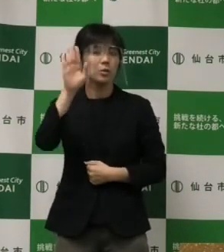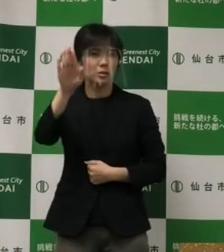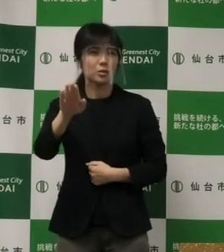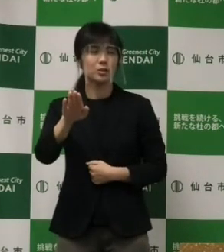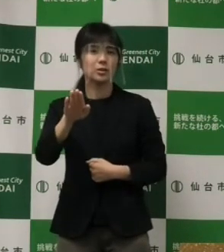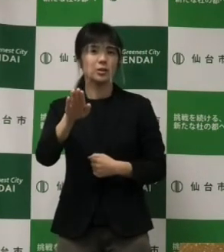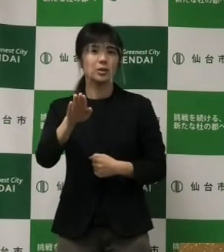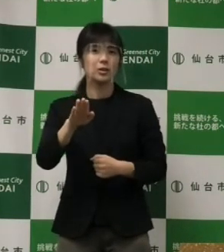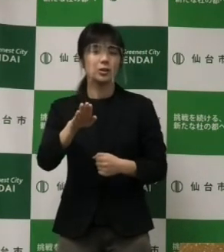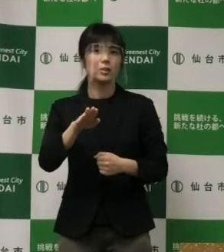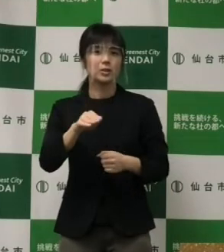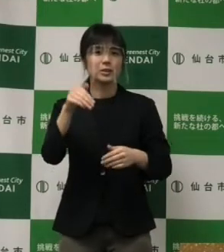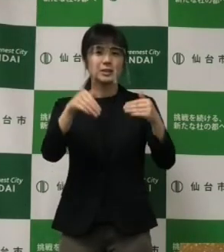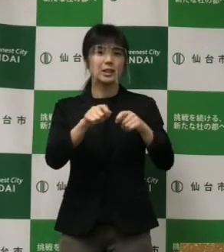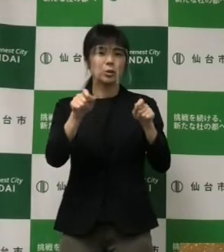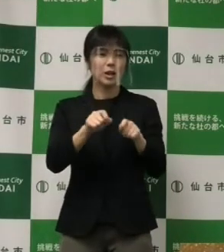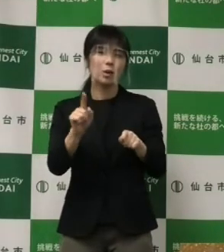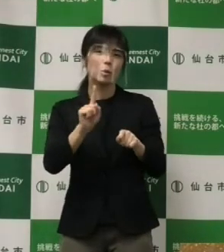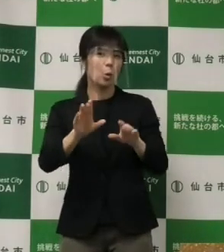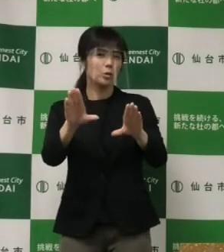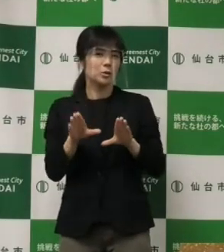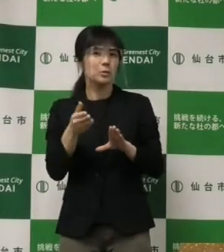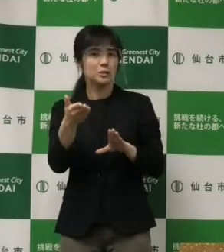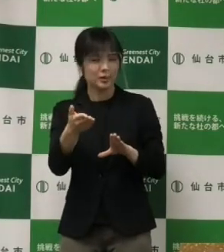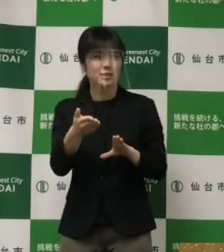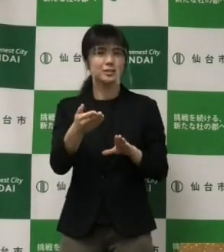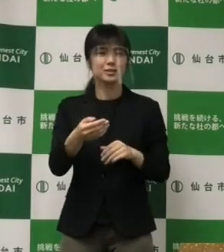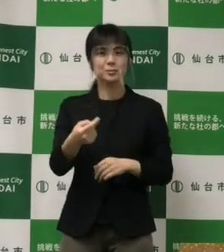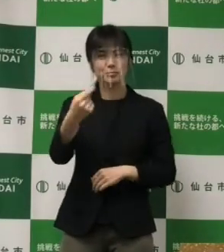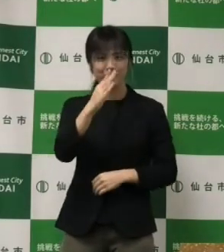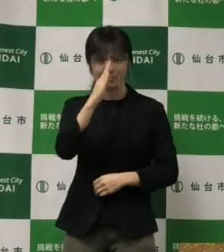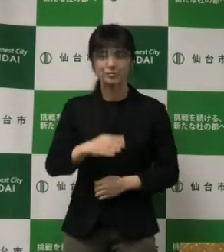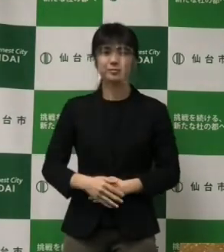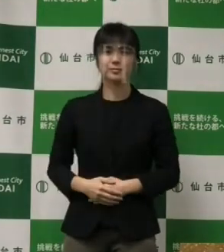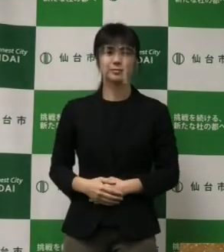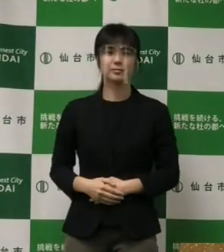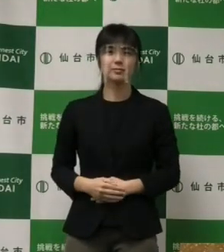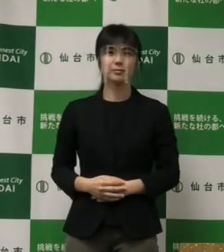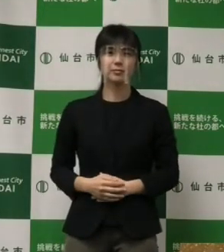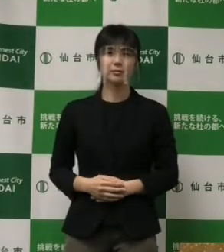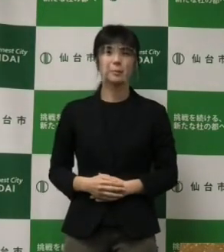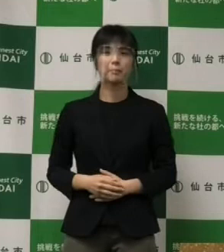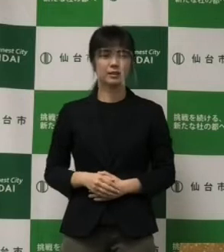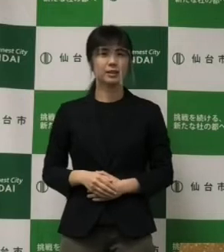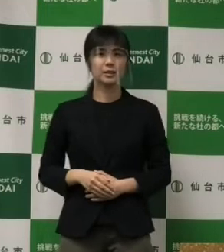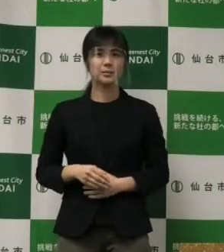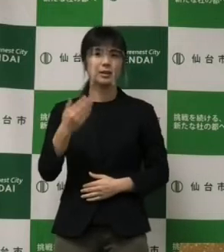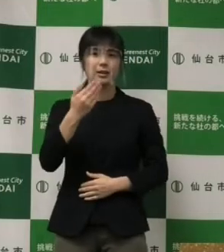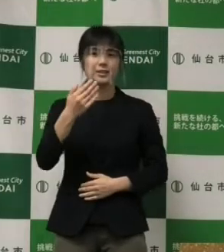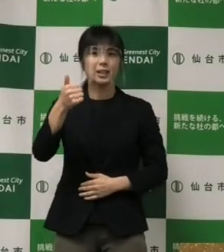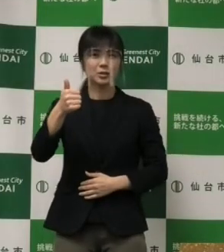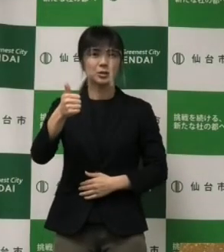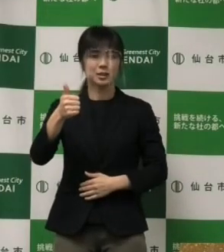回の市長選の結果を受け止めていらっしゃるのか一言お願いします。 佐藤さんは、当選誠